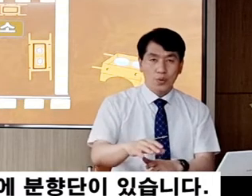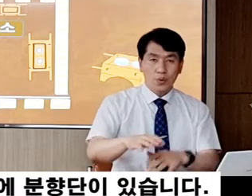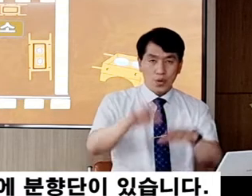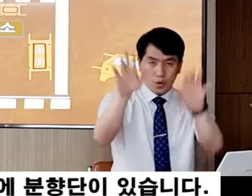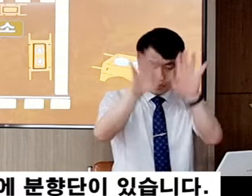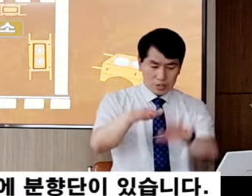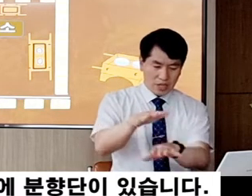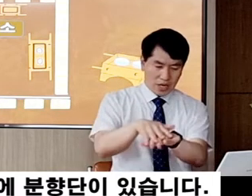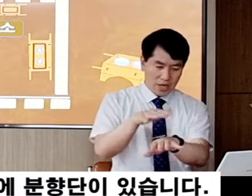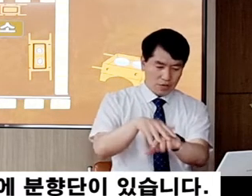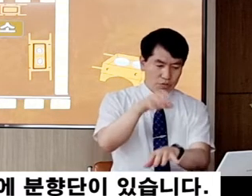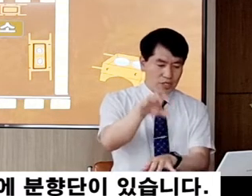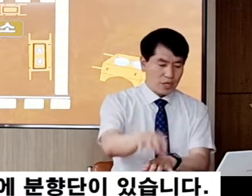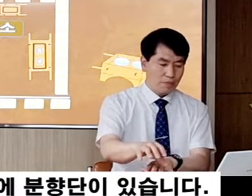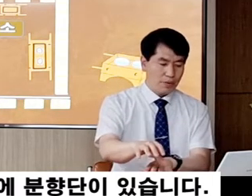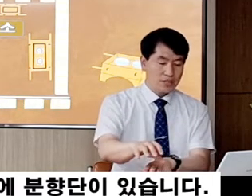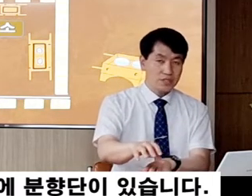지성소 휘장 앞에는